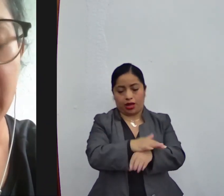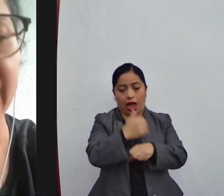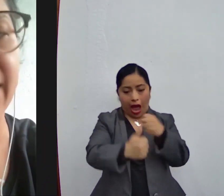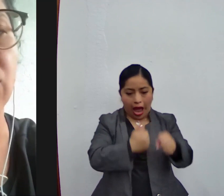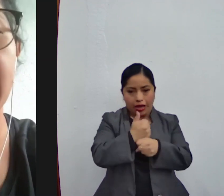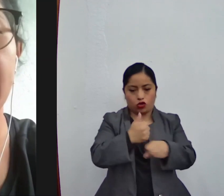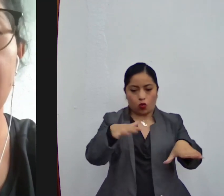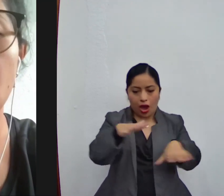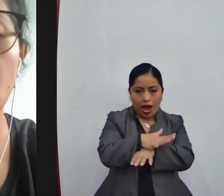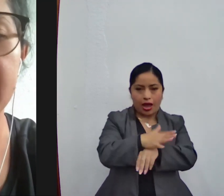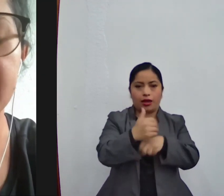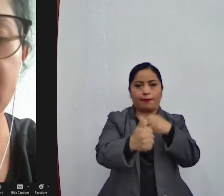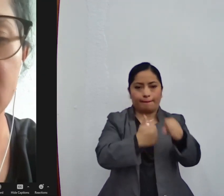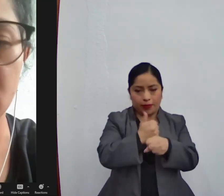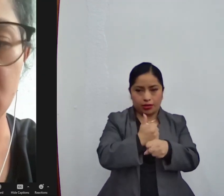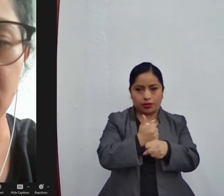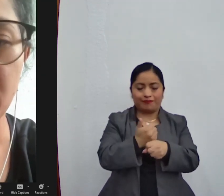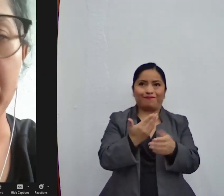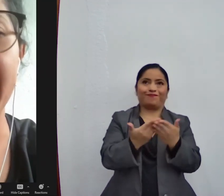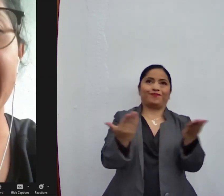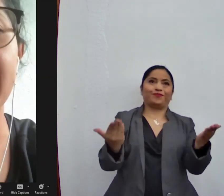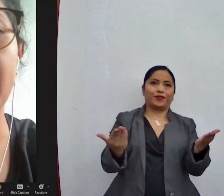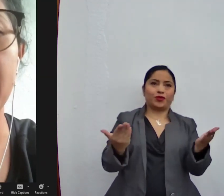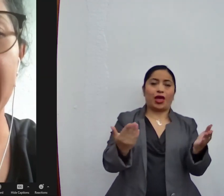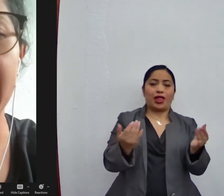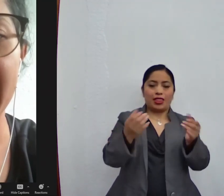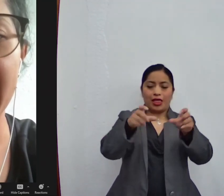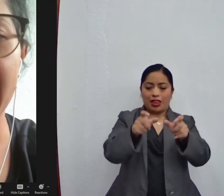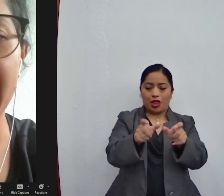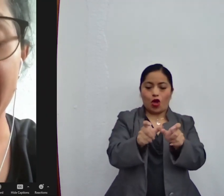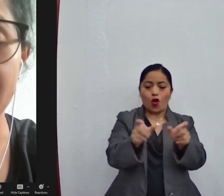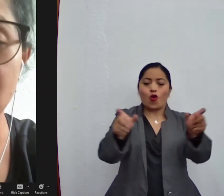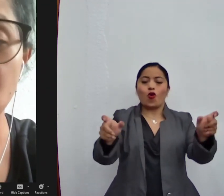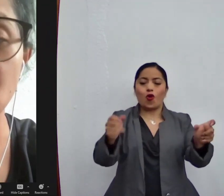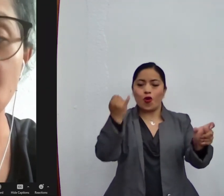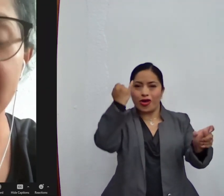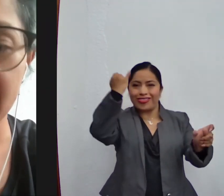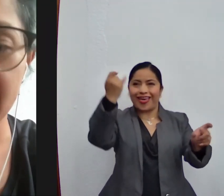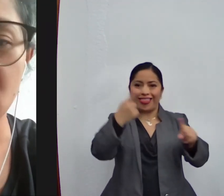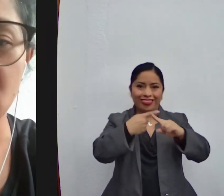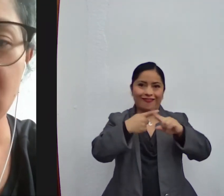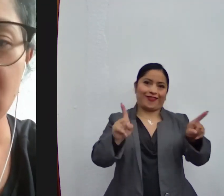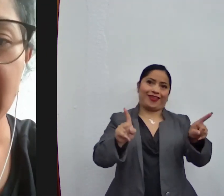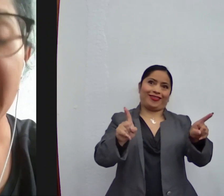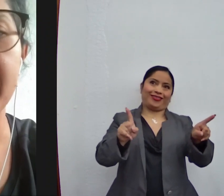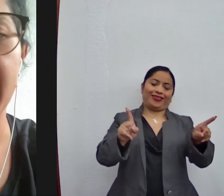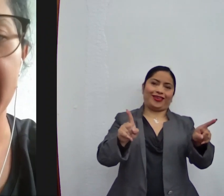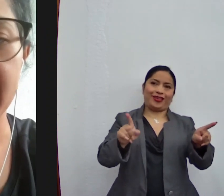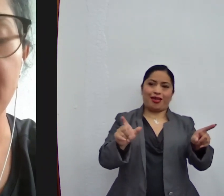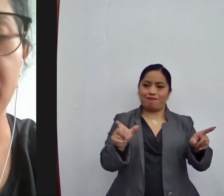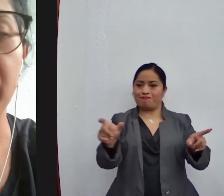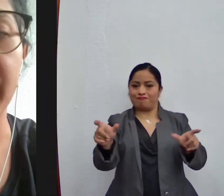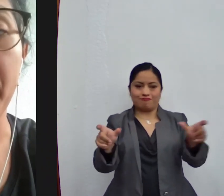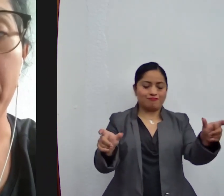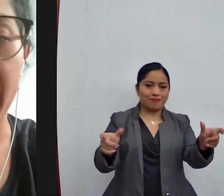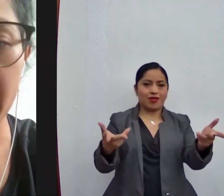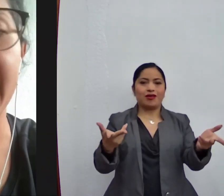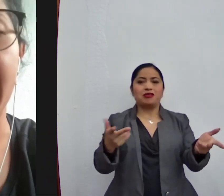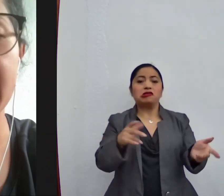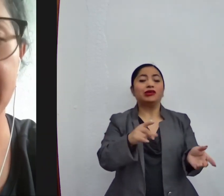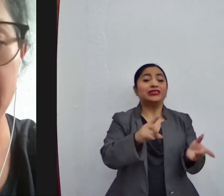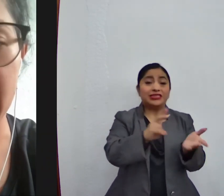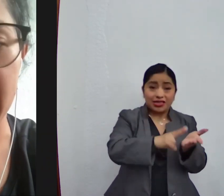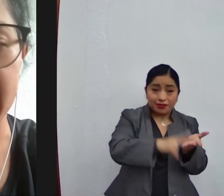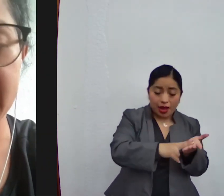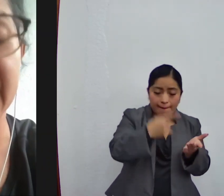pero que no tenían la jurisdicción para dictaminar que en estos estados esa vigencia fuera válida para